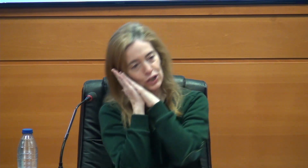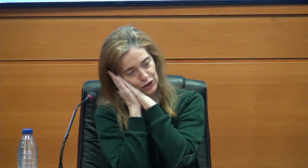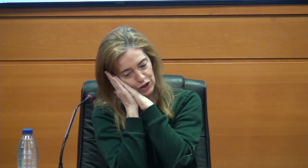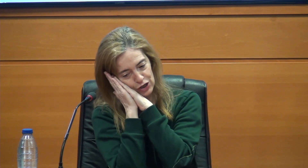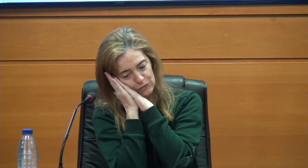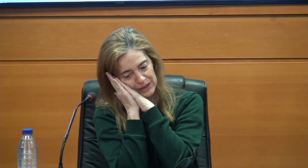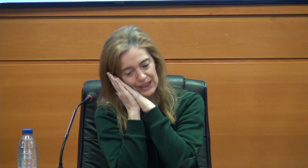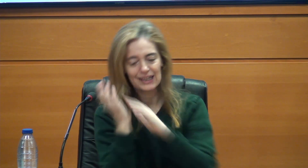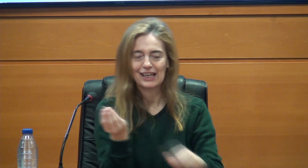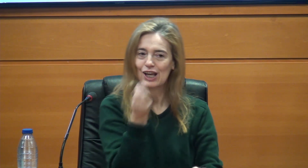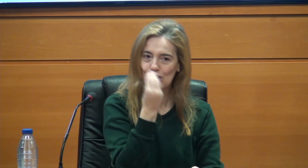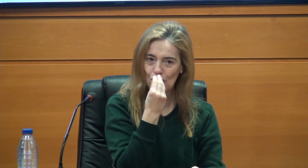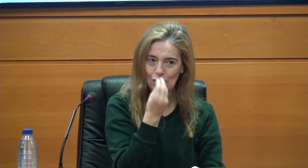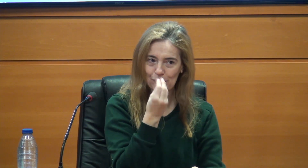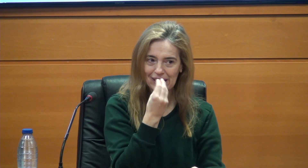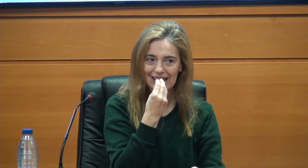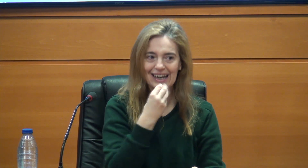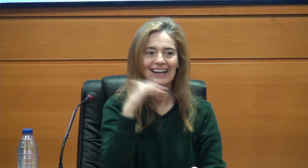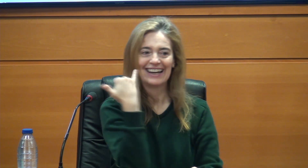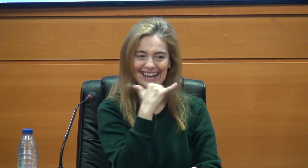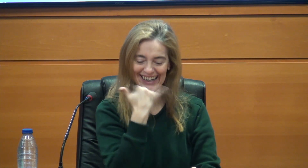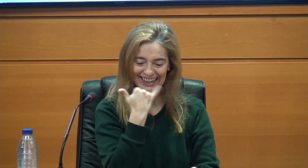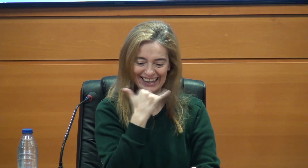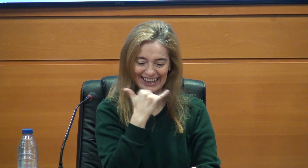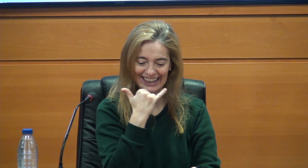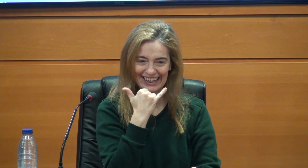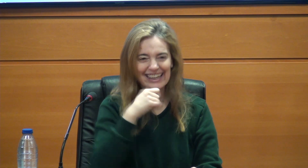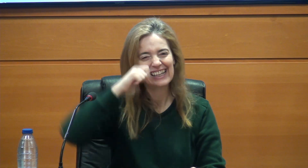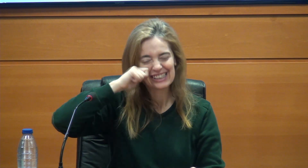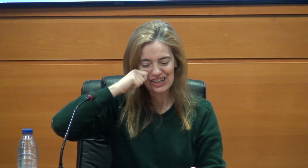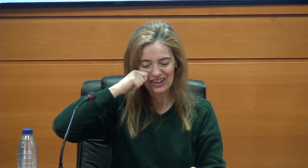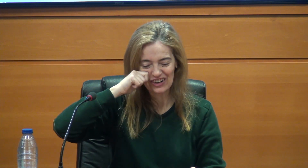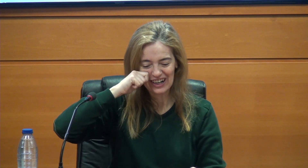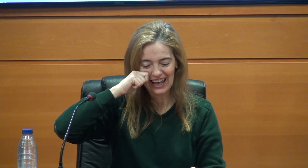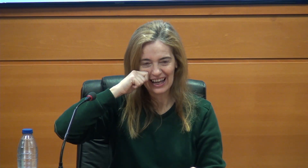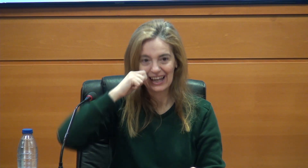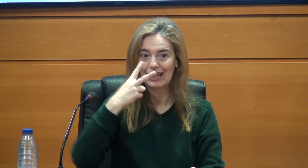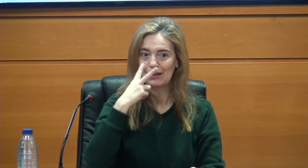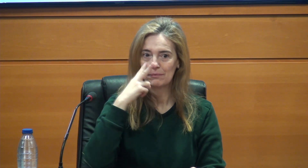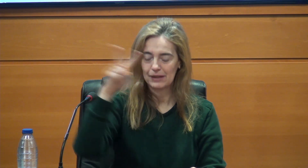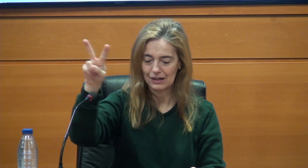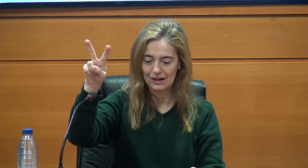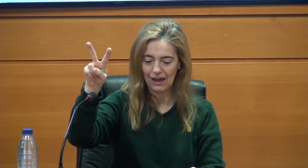dormir comer reír llorar mirar